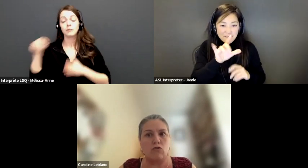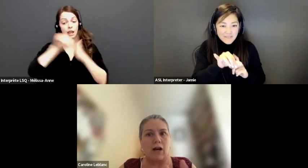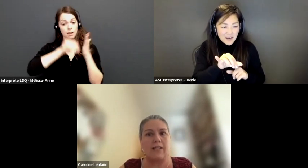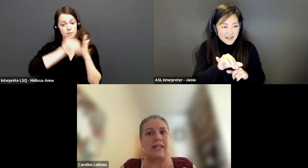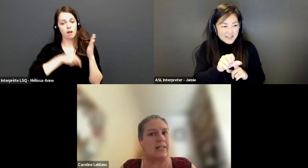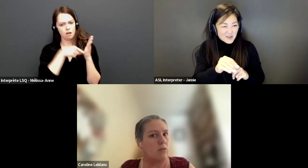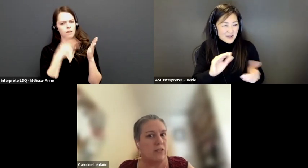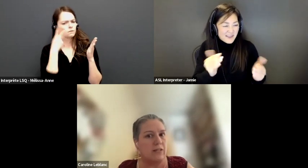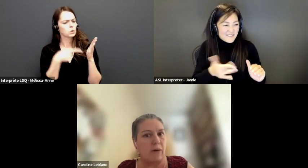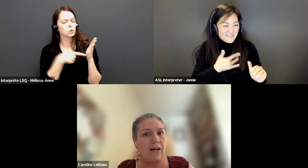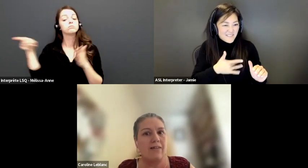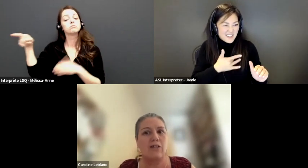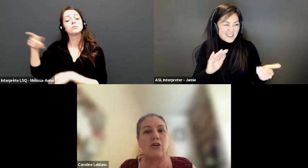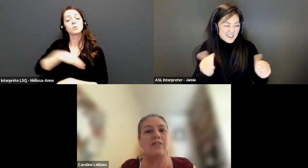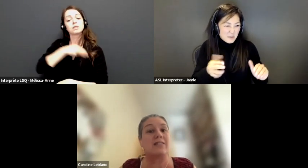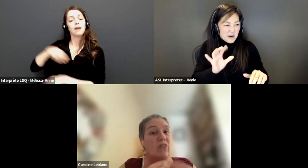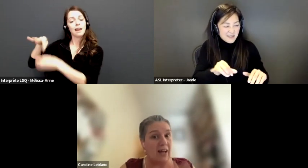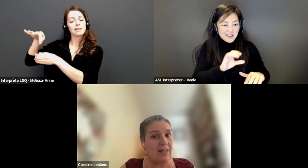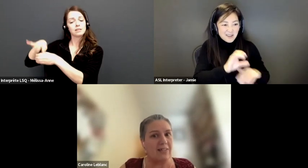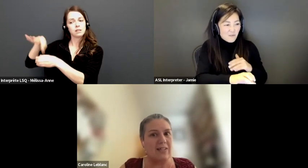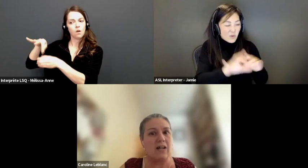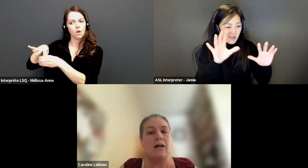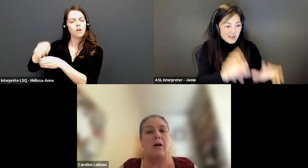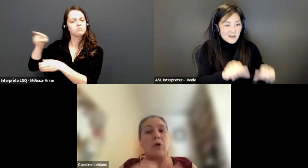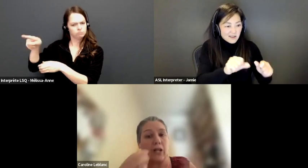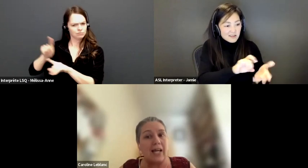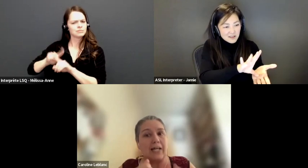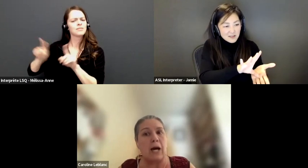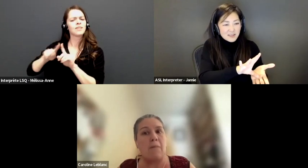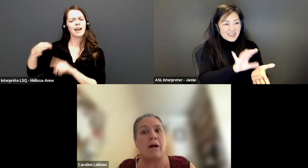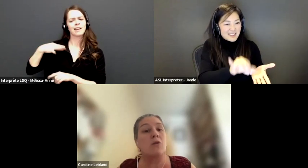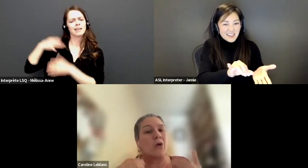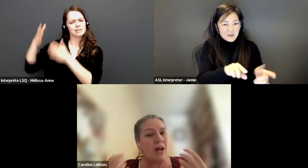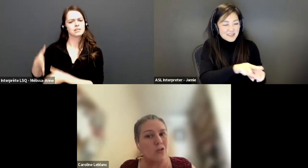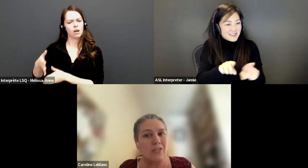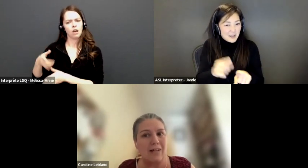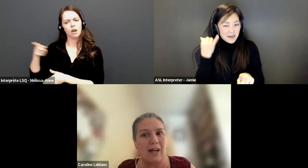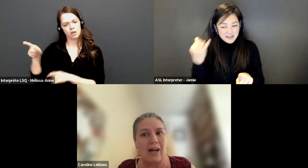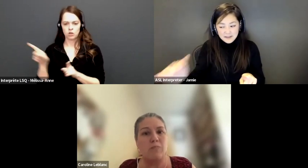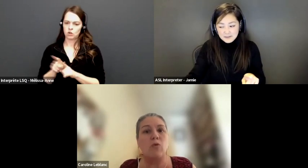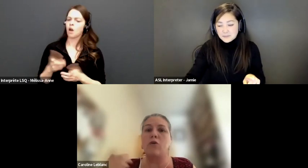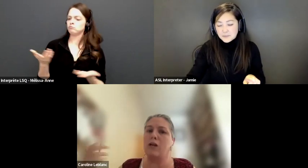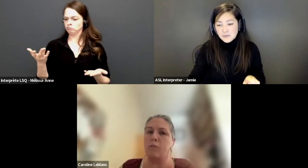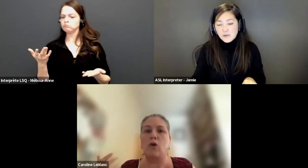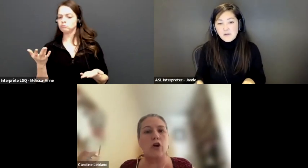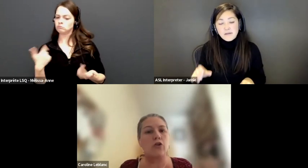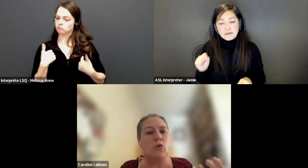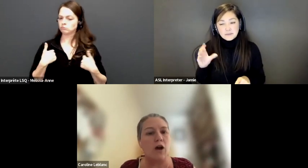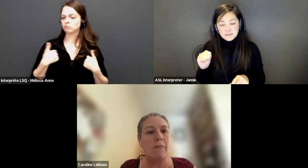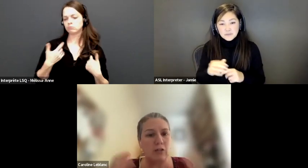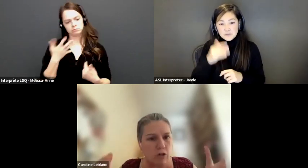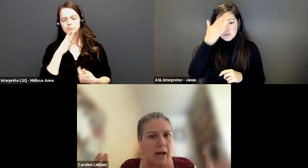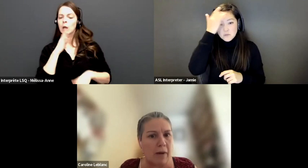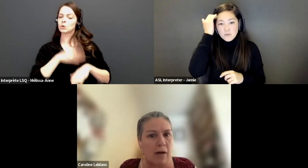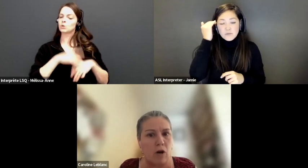voir durant les élections municipales que différents candidats prenaient les campements comme un enjeu central pour montrer un peu leur